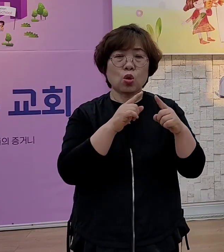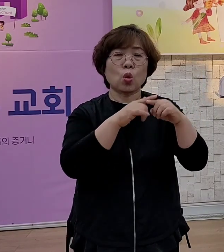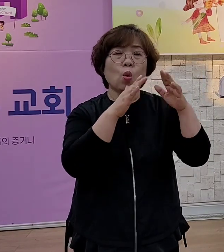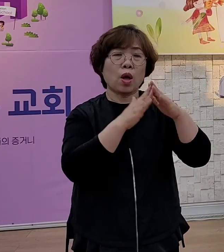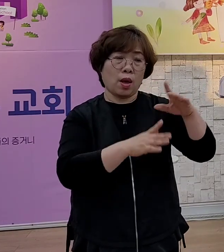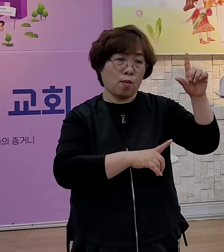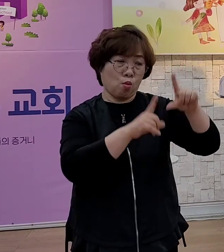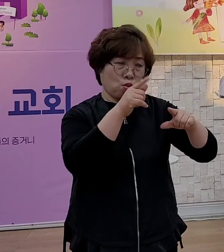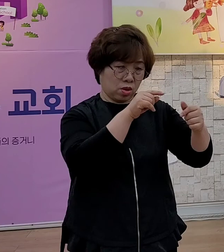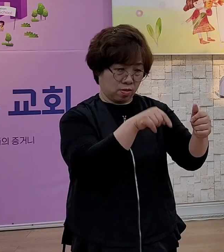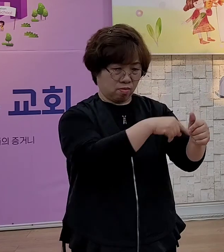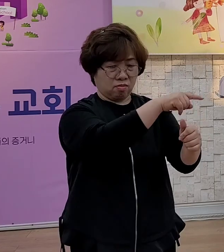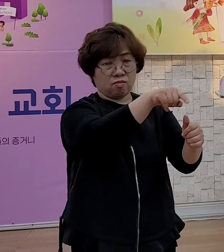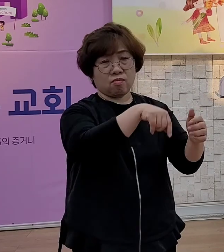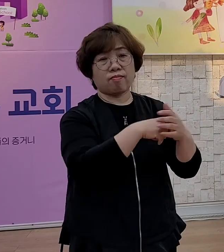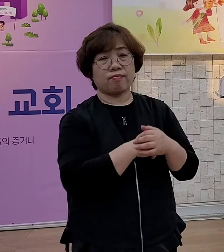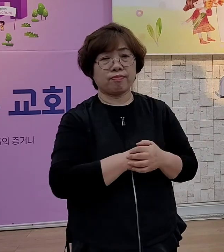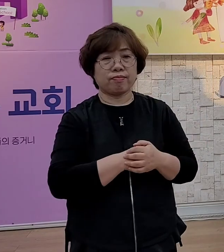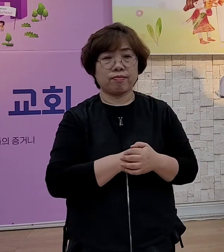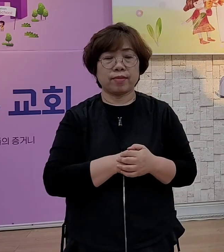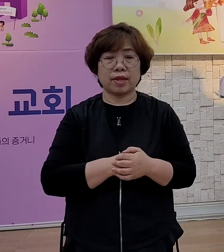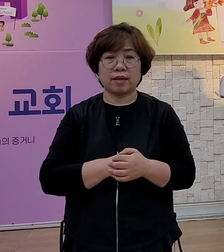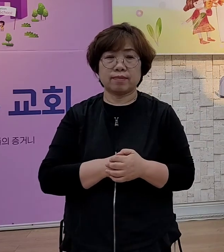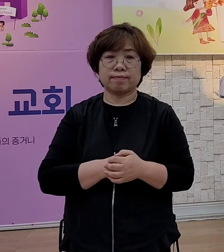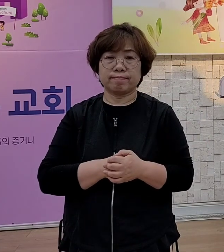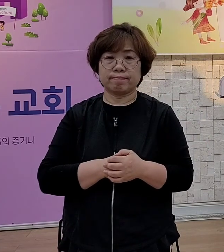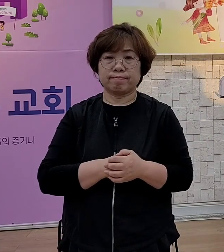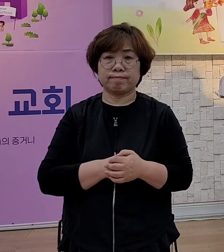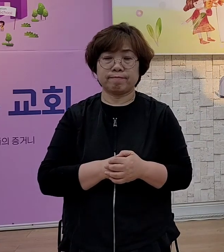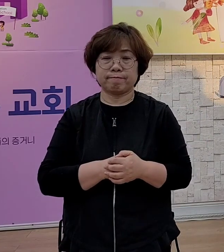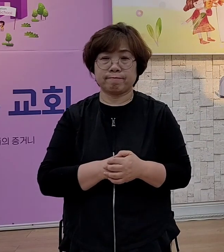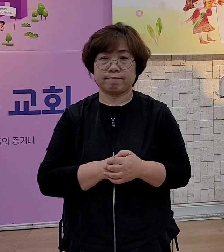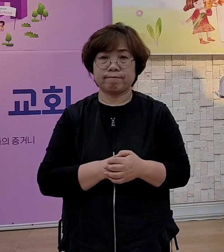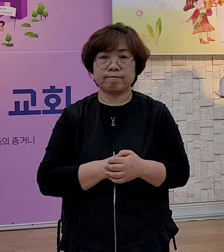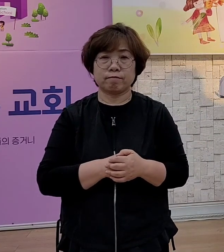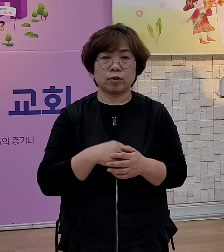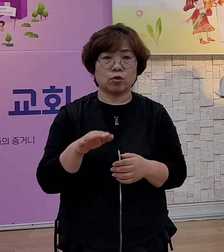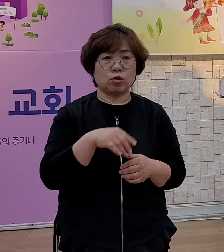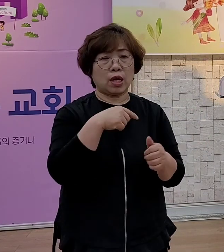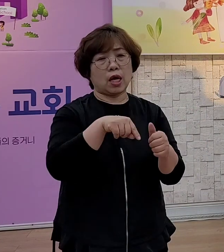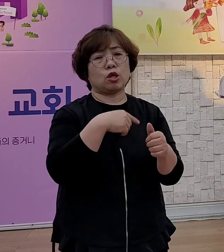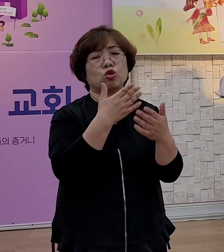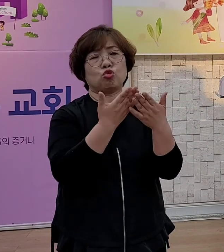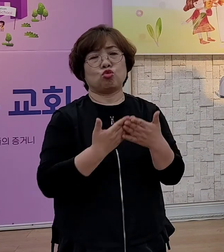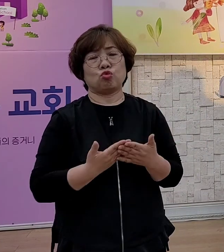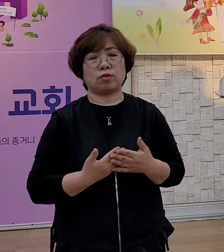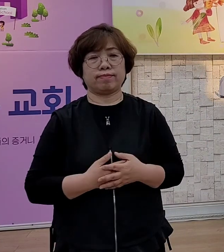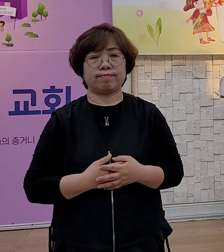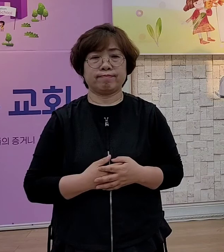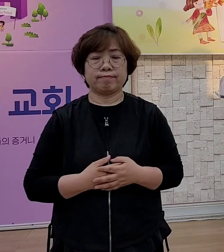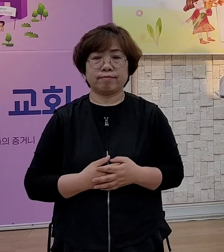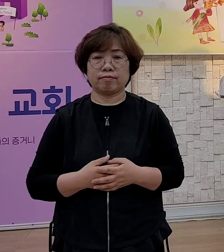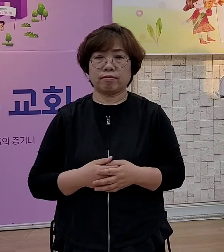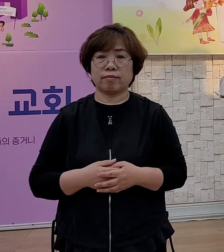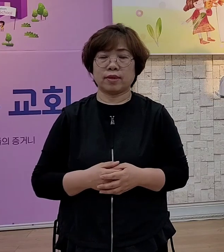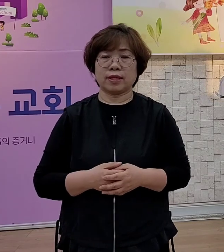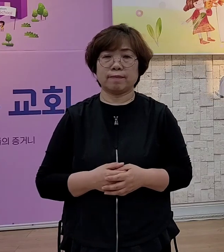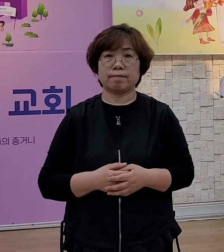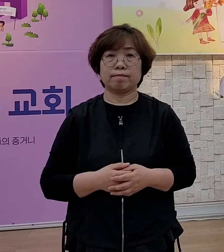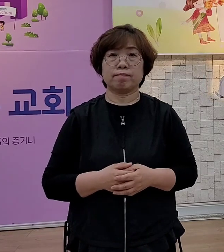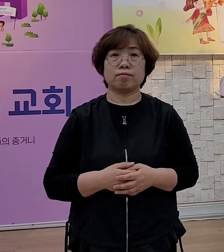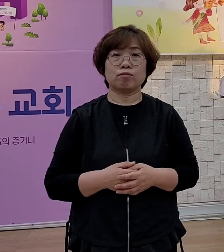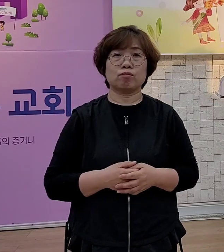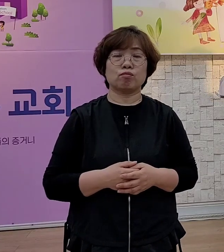하는 놀라운 이 원리를 우리에게 가르쳐주고 있단 말이죠. 더 나아가서 오늘